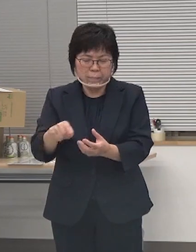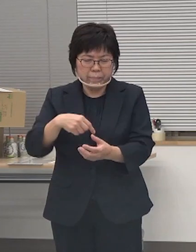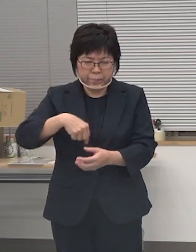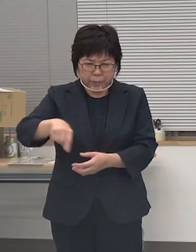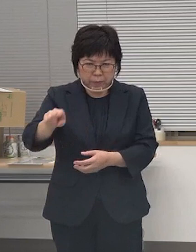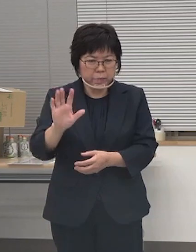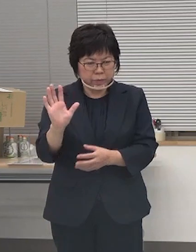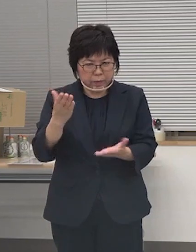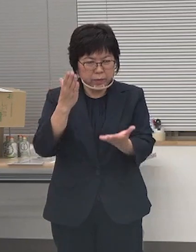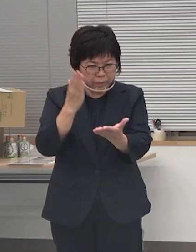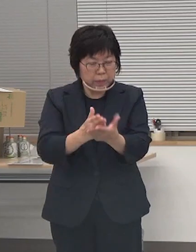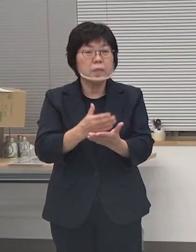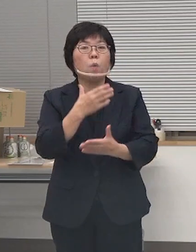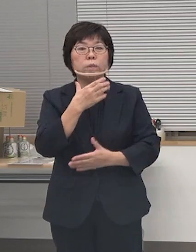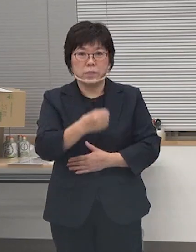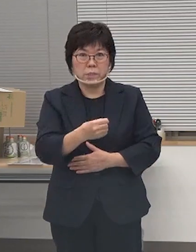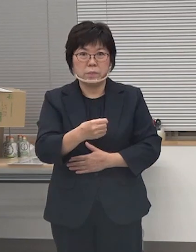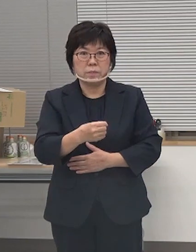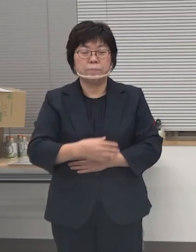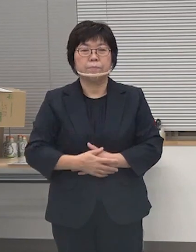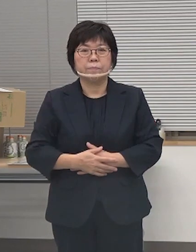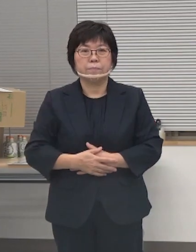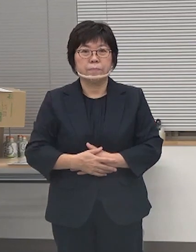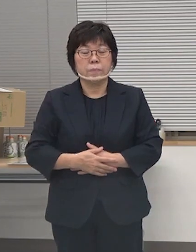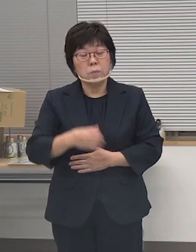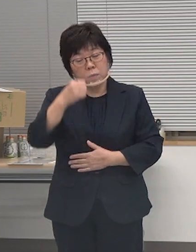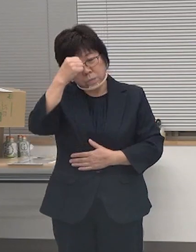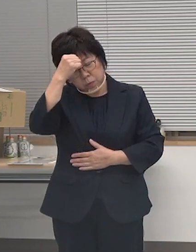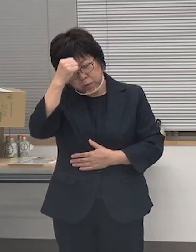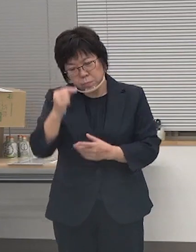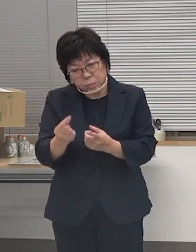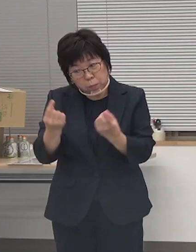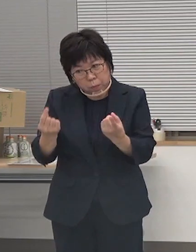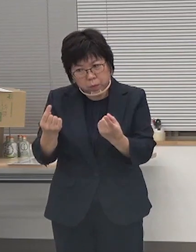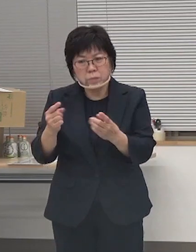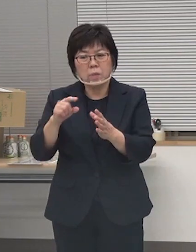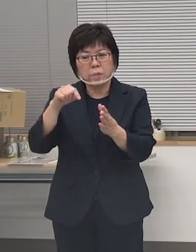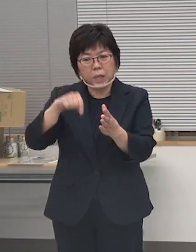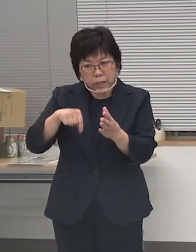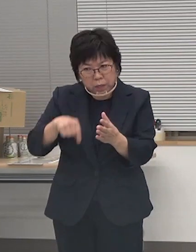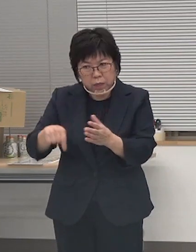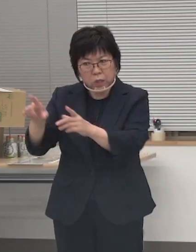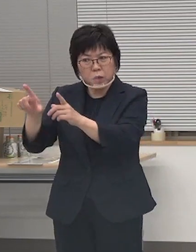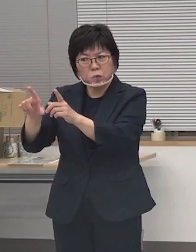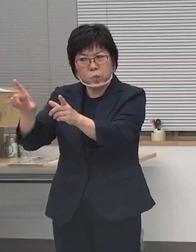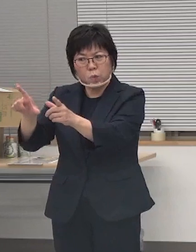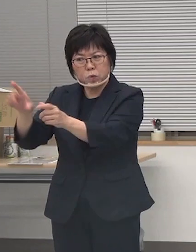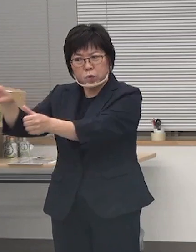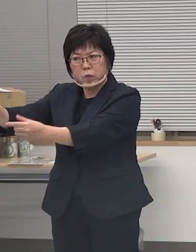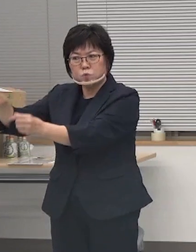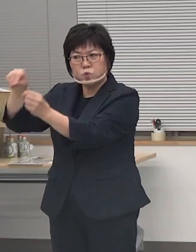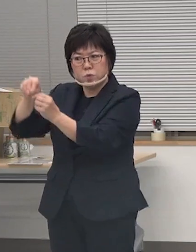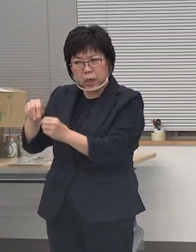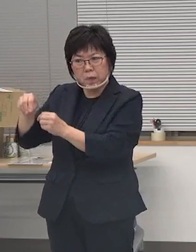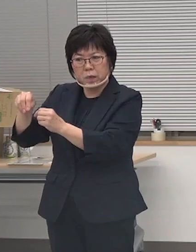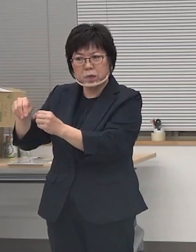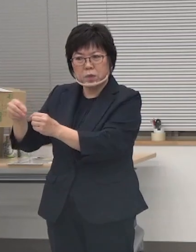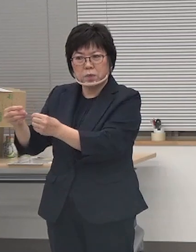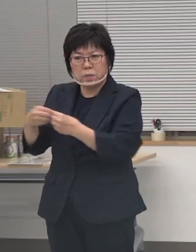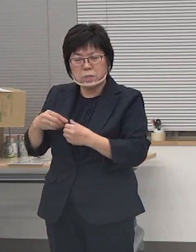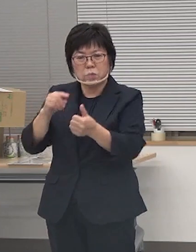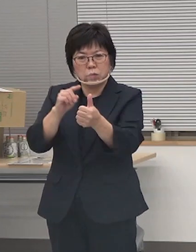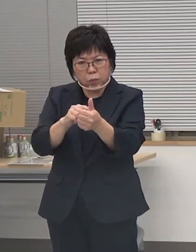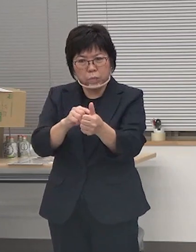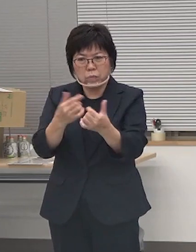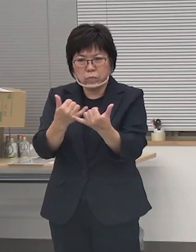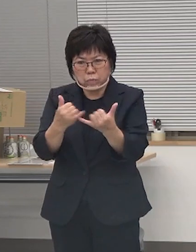。また新規陽性者のうち東京由来と思われる疑われ方が